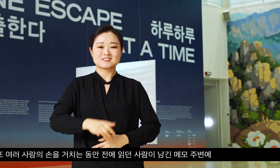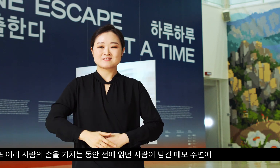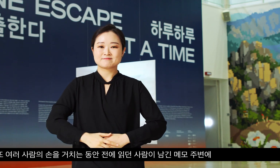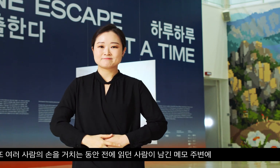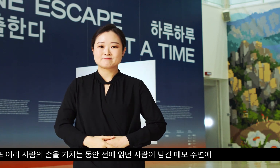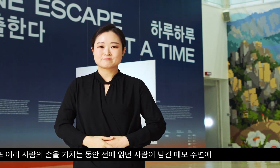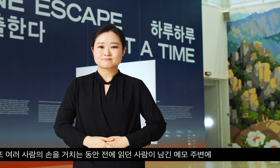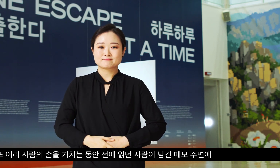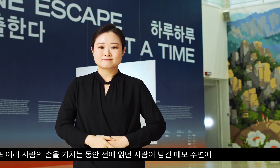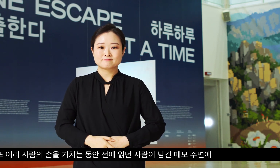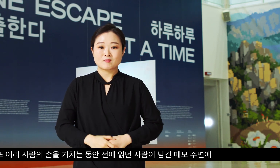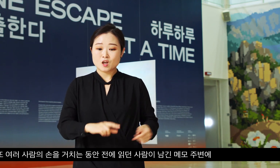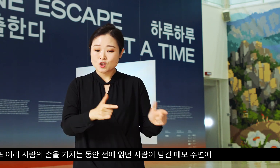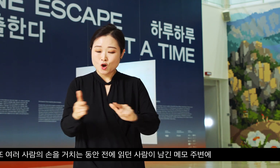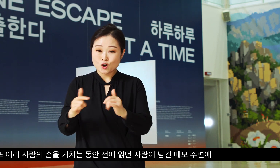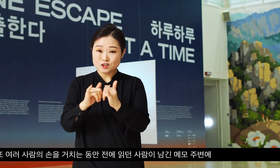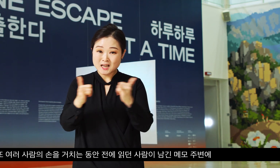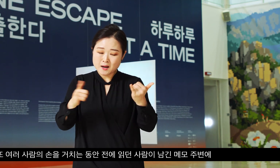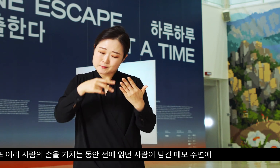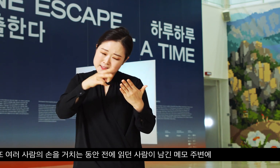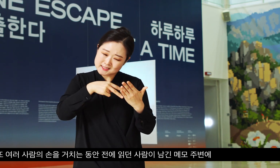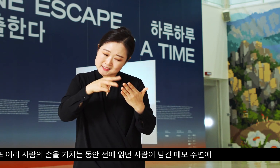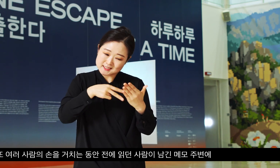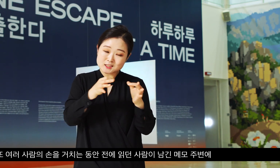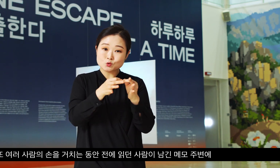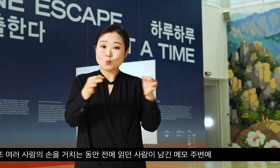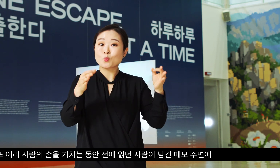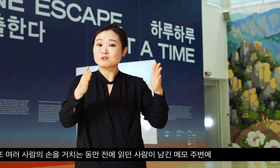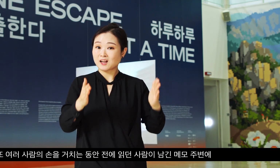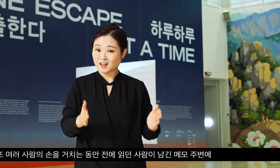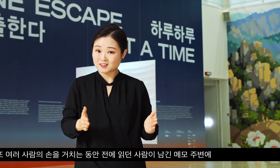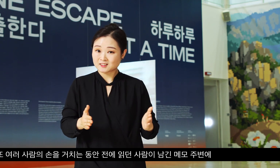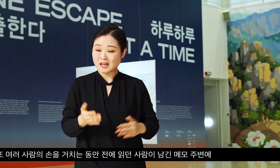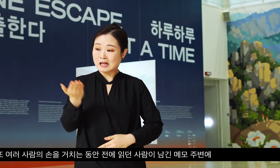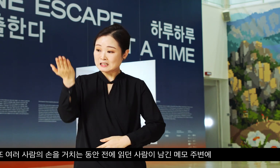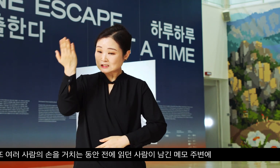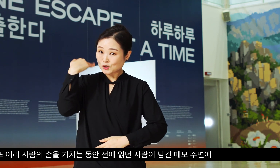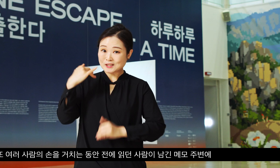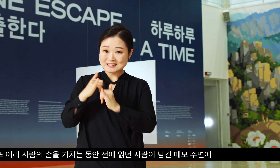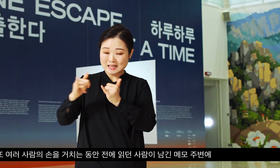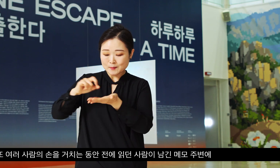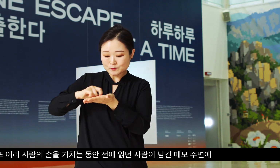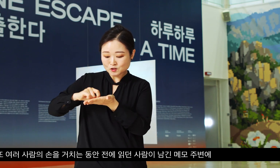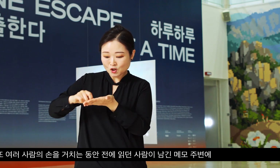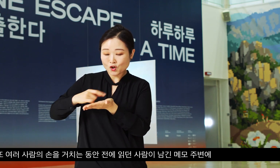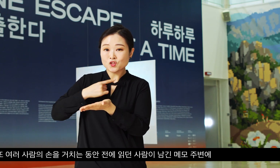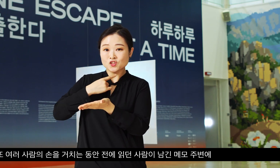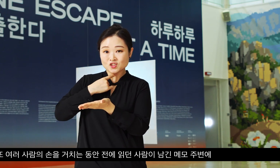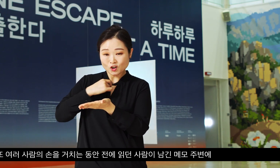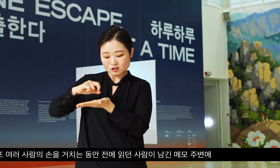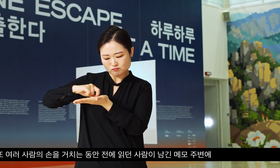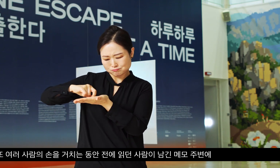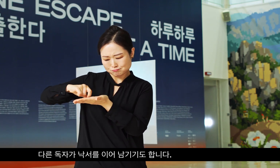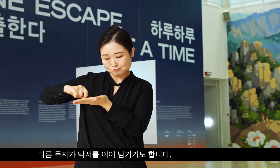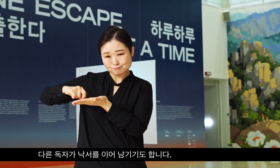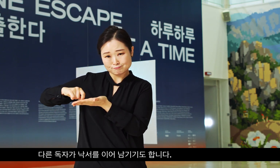또 여러 사람의 손을 거치는 동안 전에 읽던 사람이 남긴 메모 주변에 다른